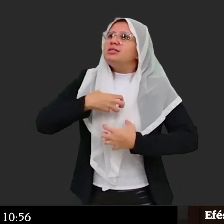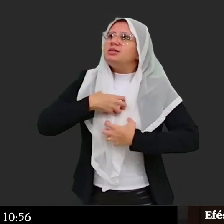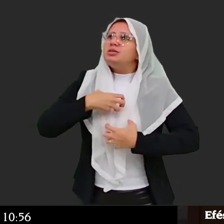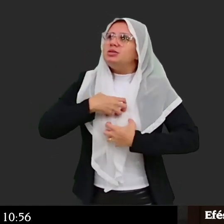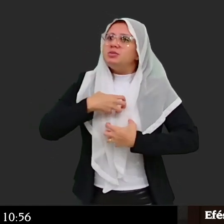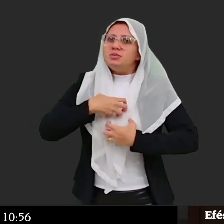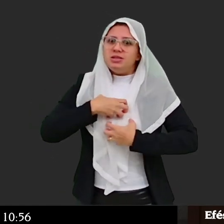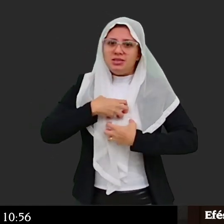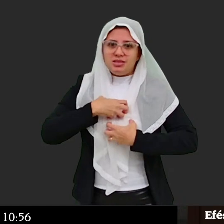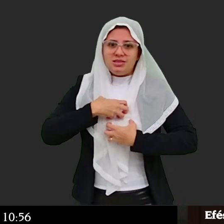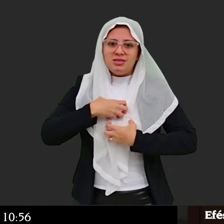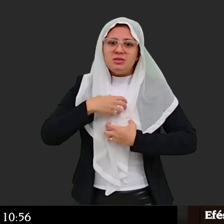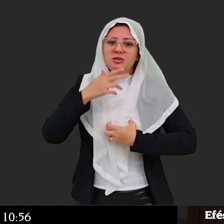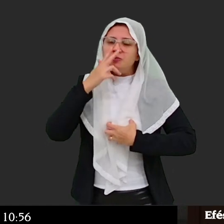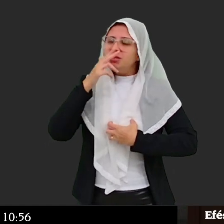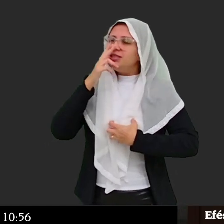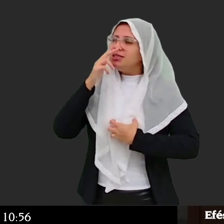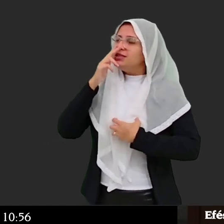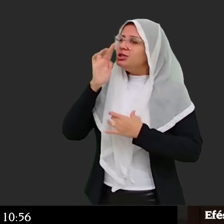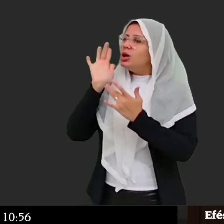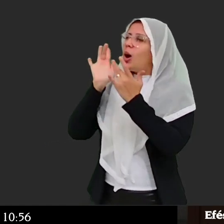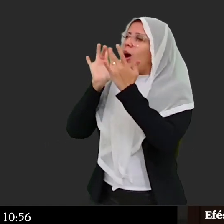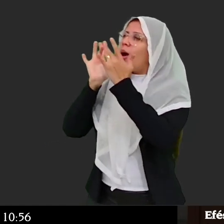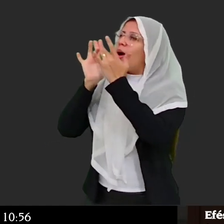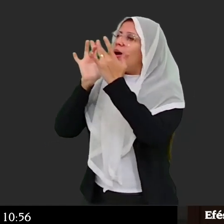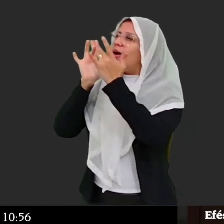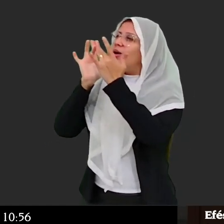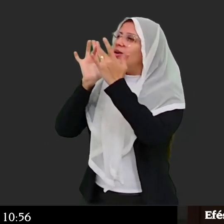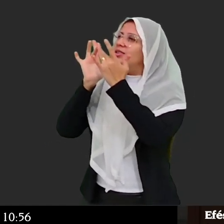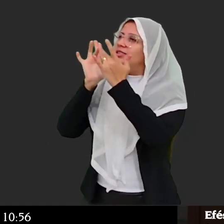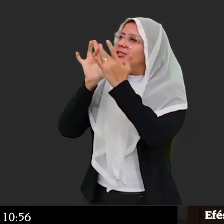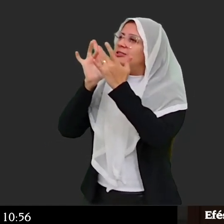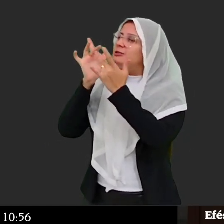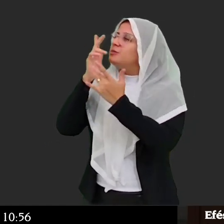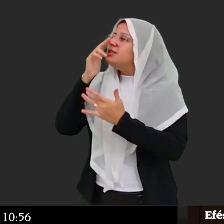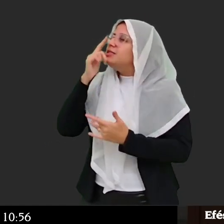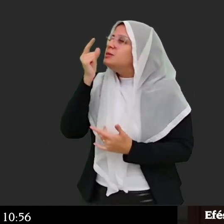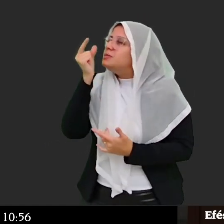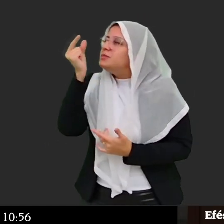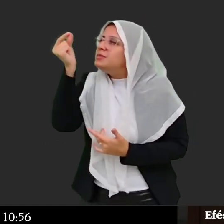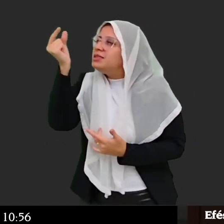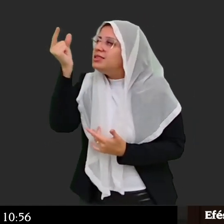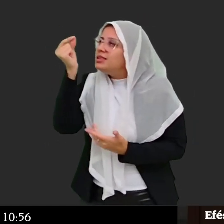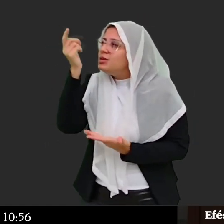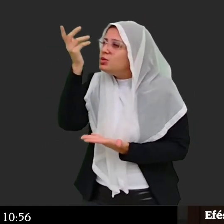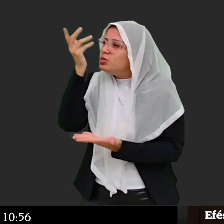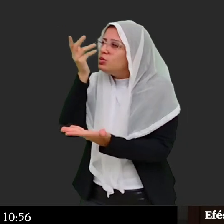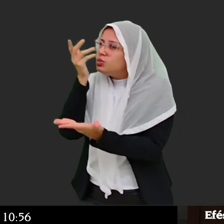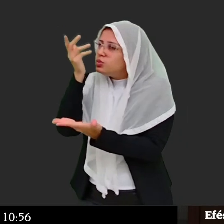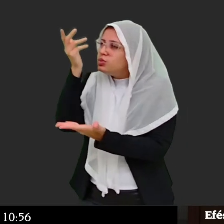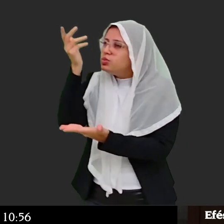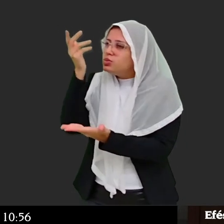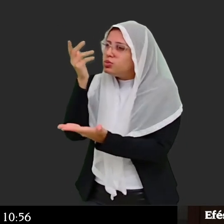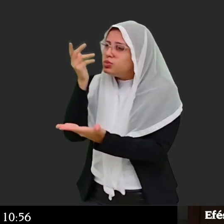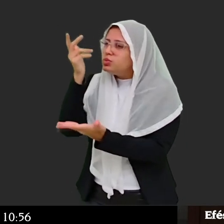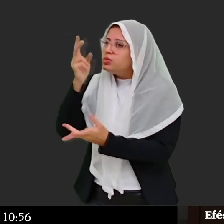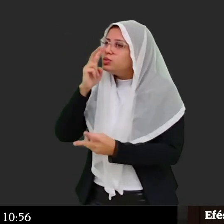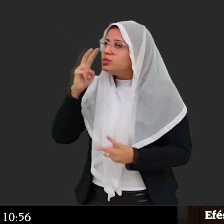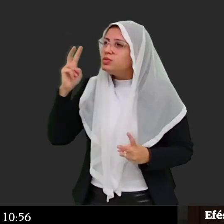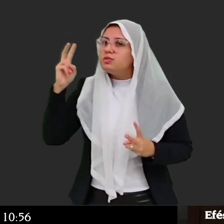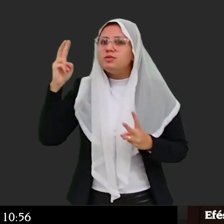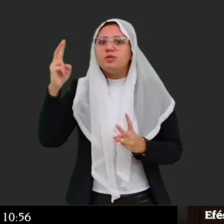este contato mais próximo com o nosso Senhor. E revestir, então, irmão,